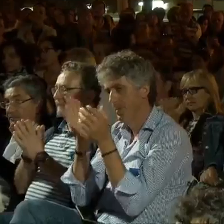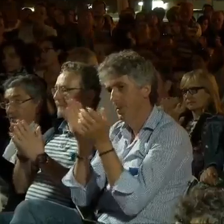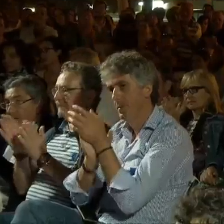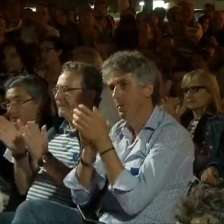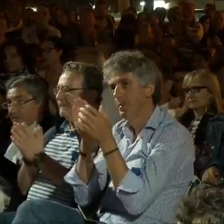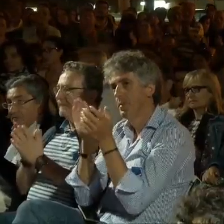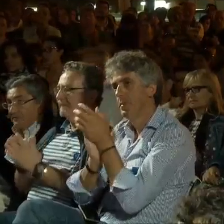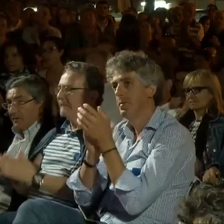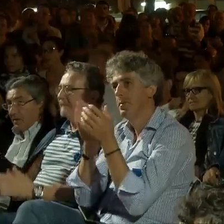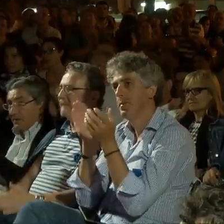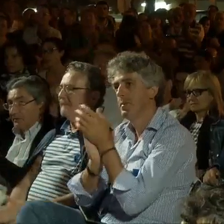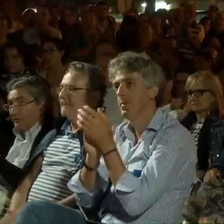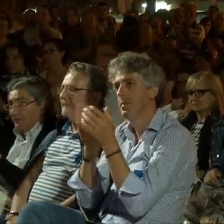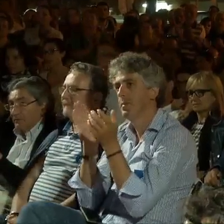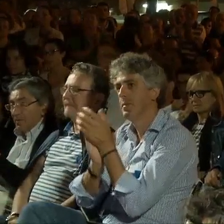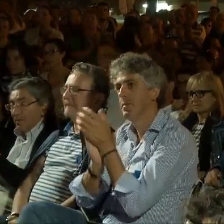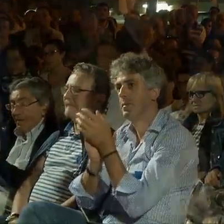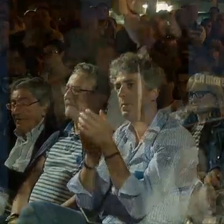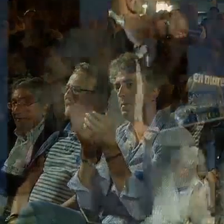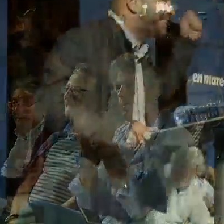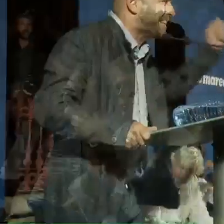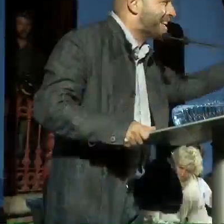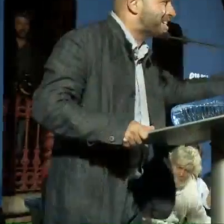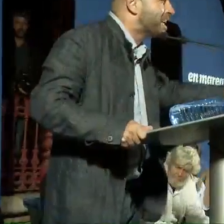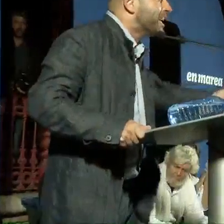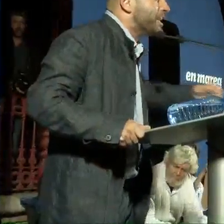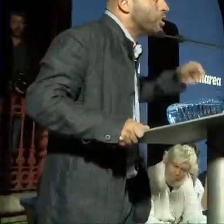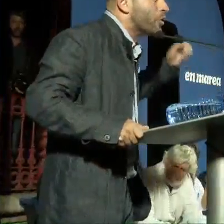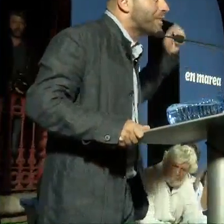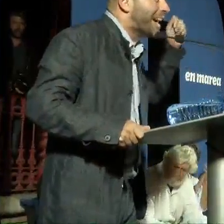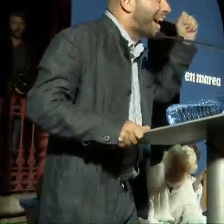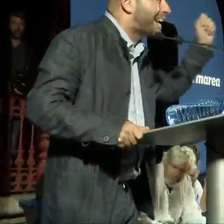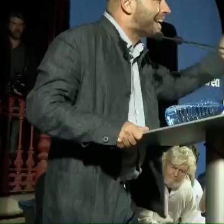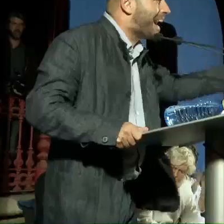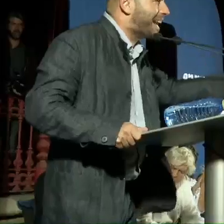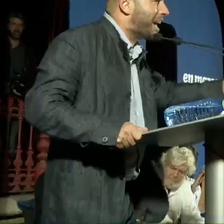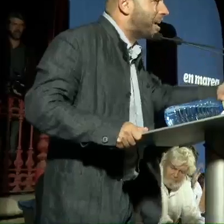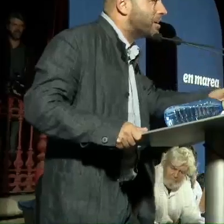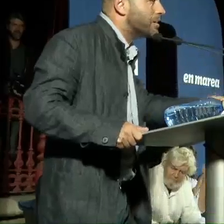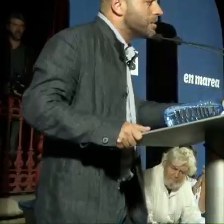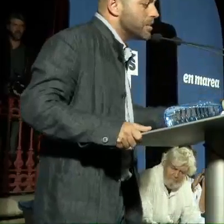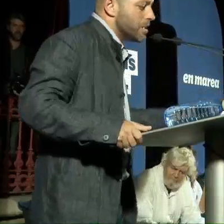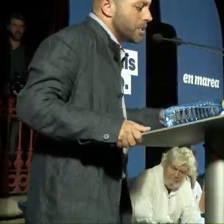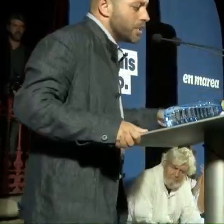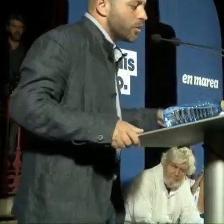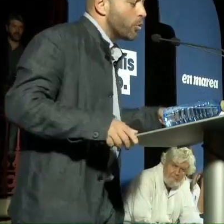o mantra están detrás e non dan a cara,